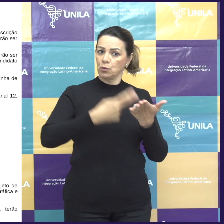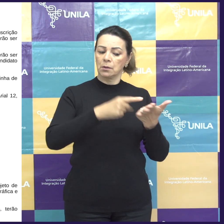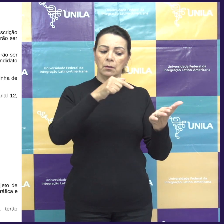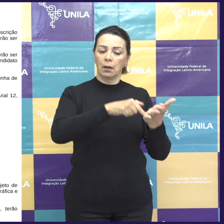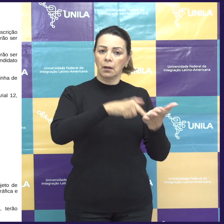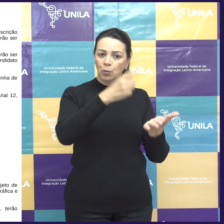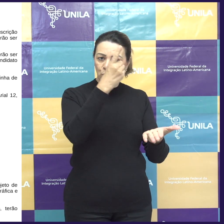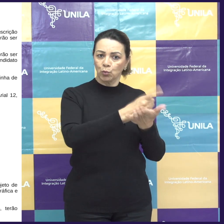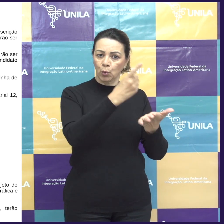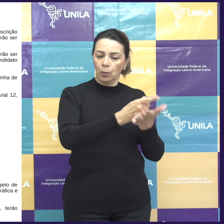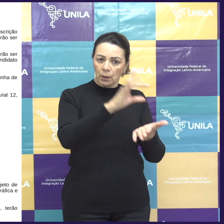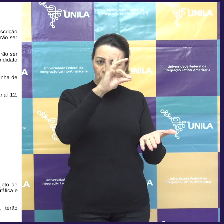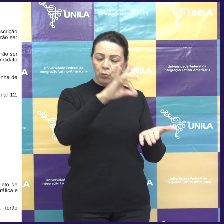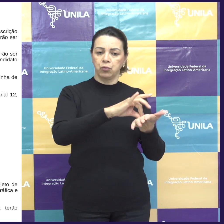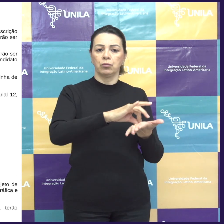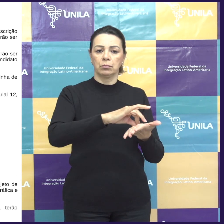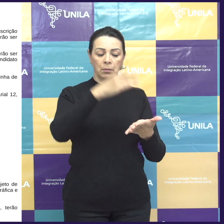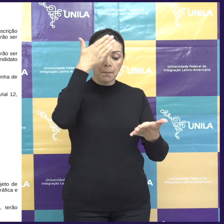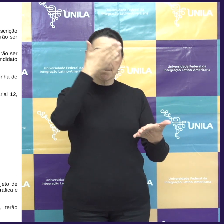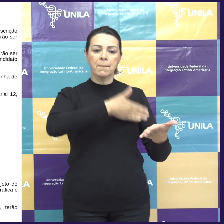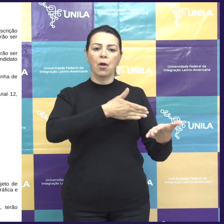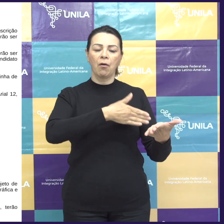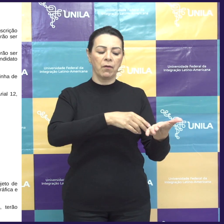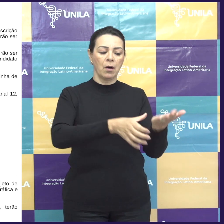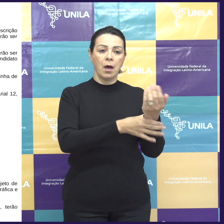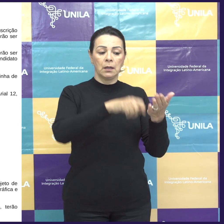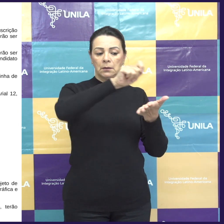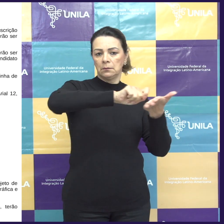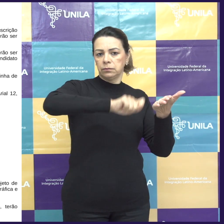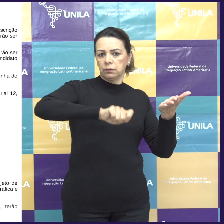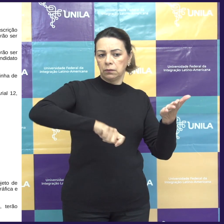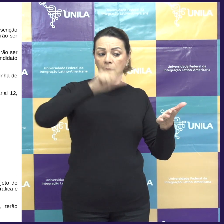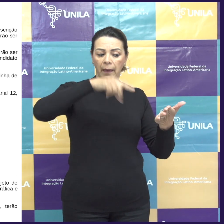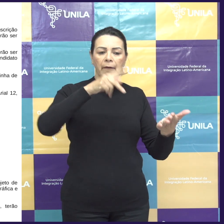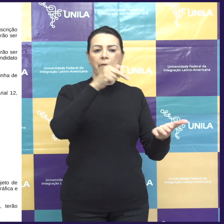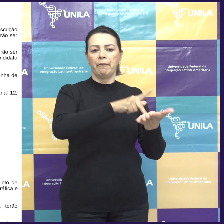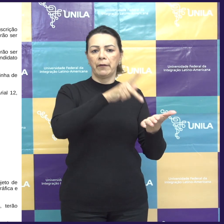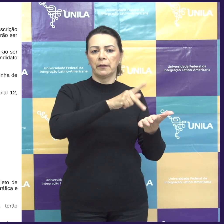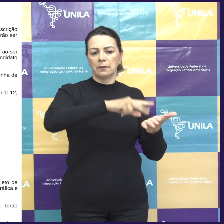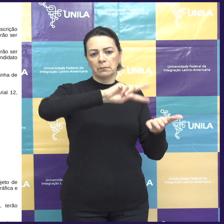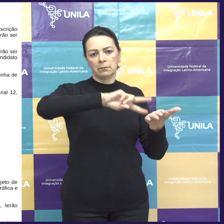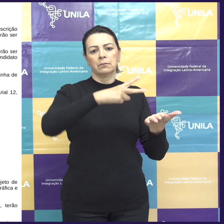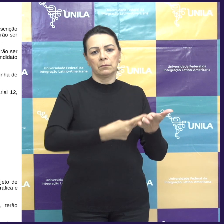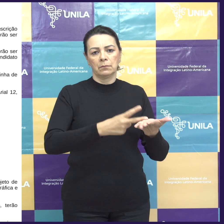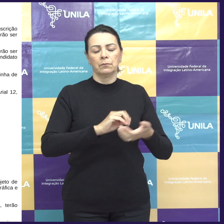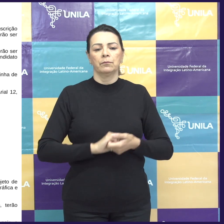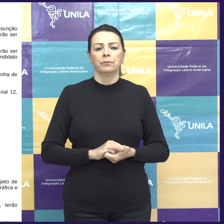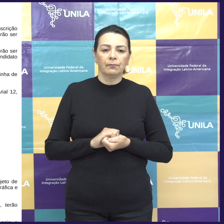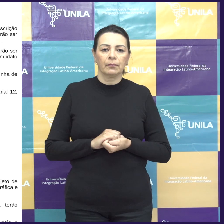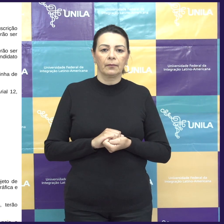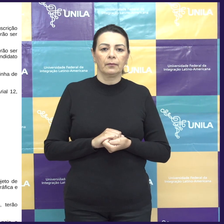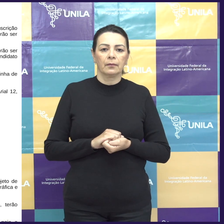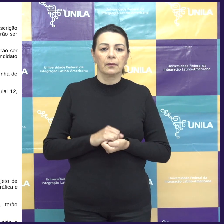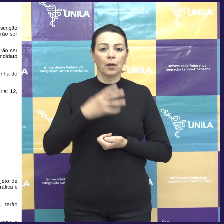documentados de uma declaração de próprio punho do candidato, garantindo a veracidade da tradução.